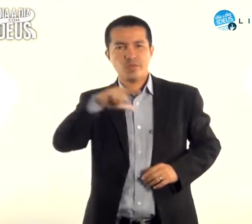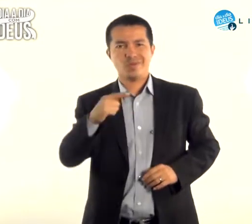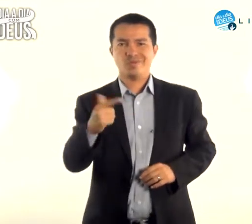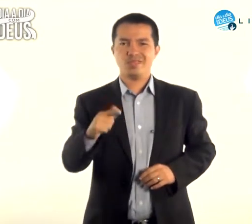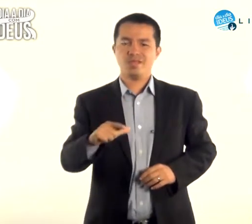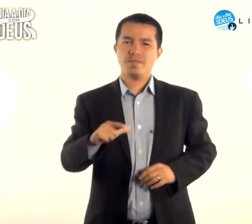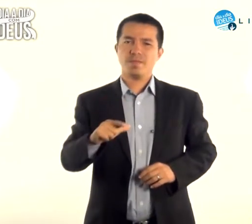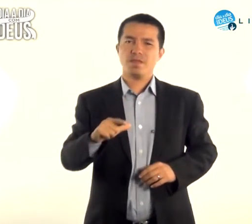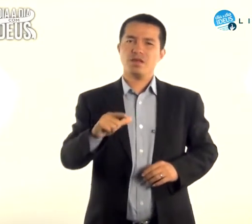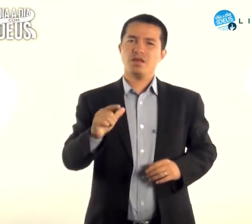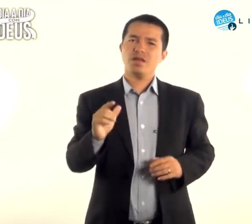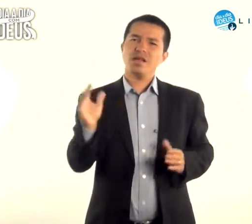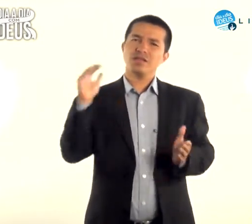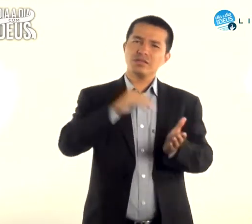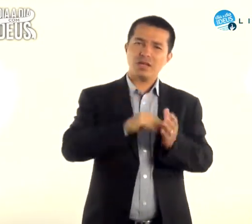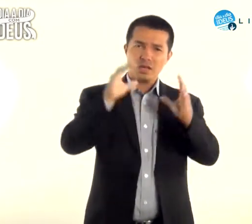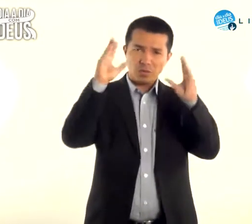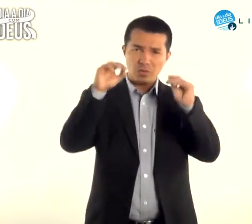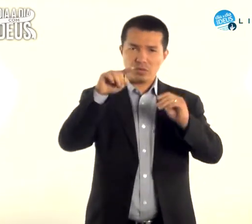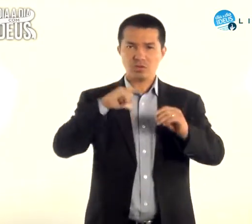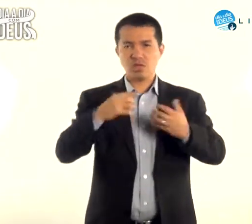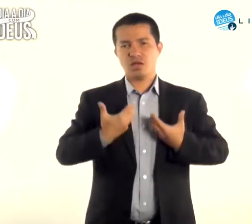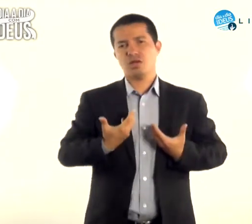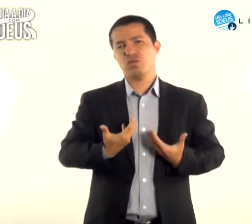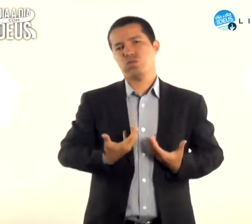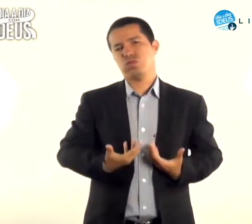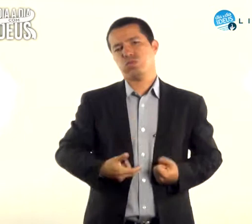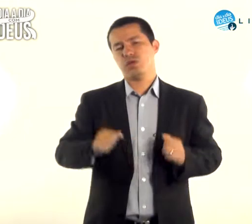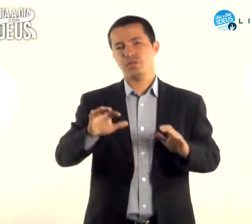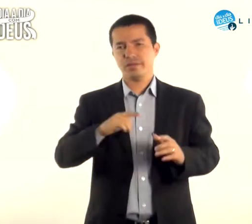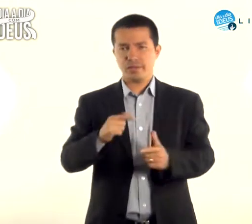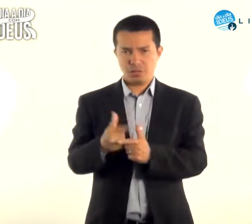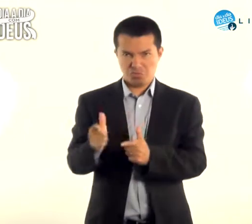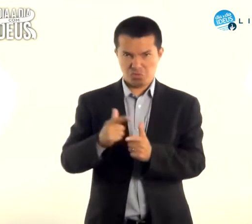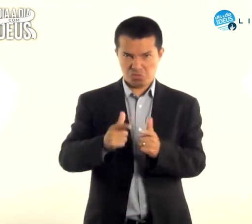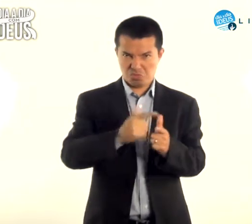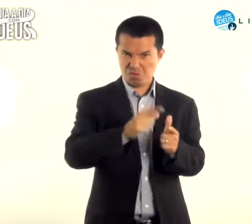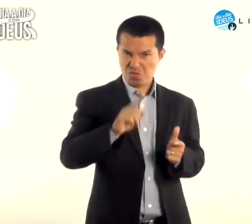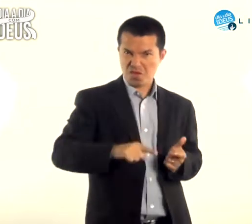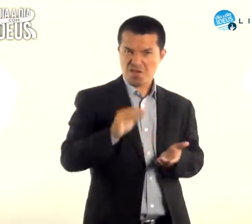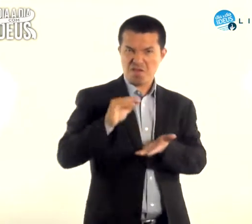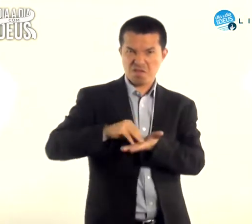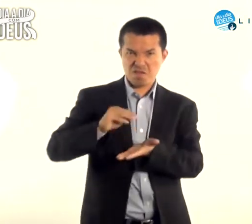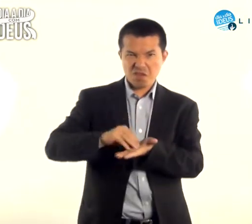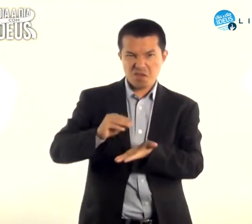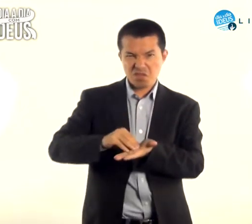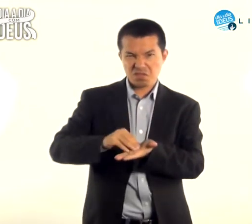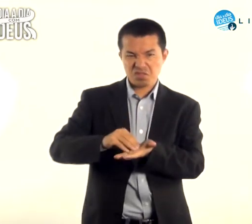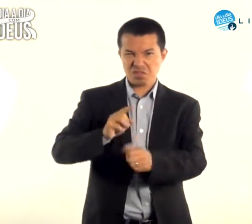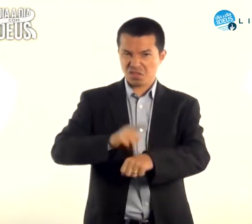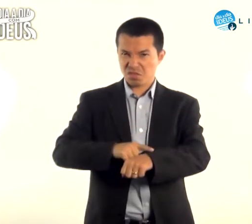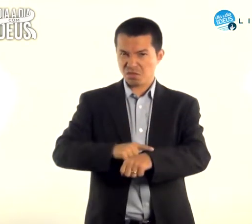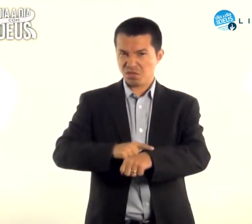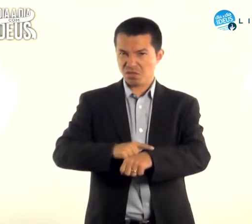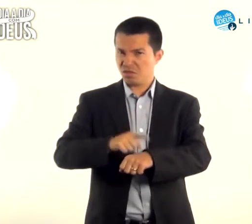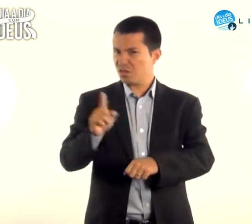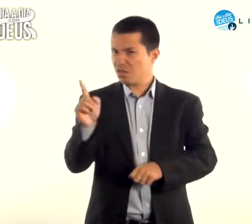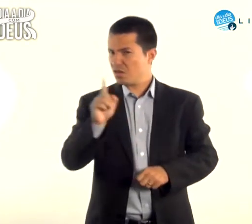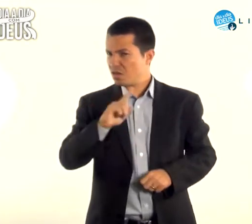está cansado. Mas o grande problema não é a falta de tempo, e sim a má administração ou gerência